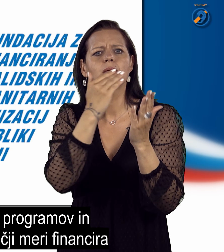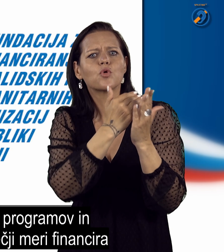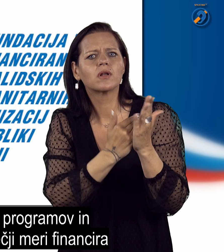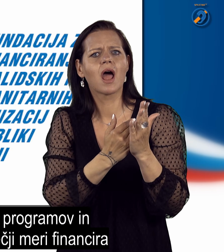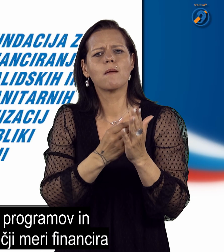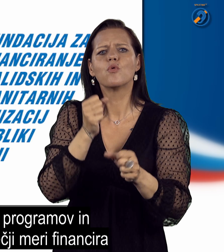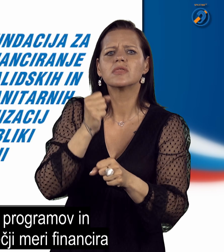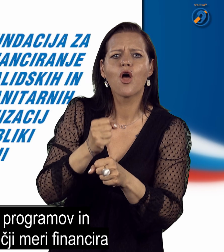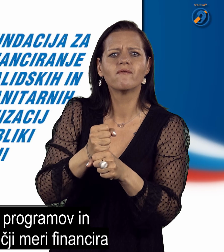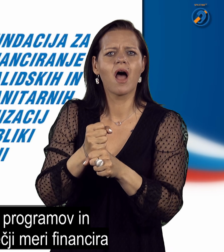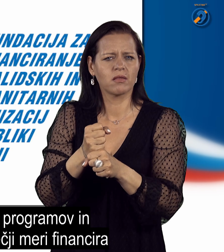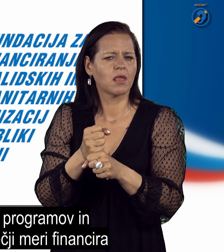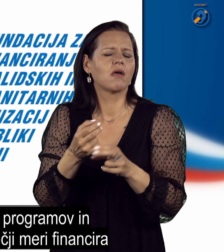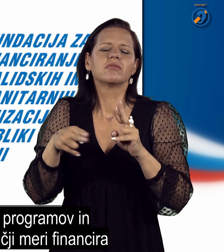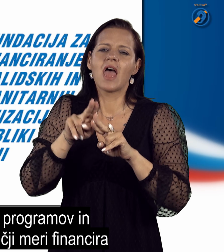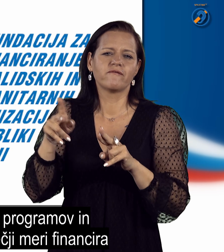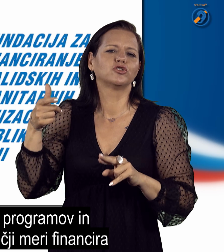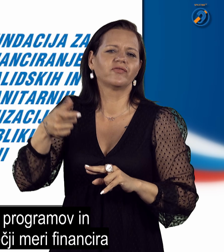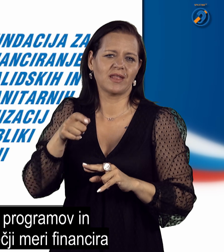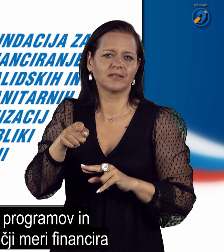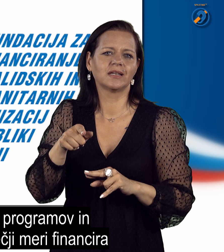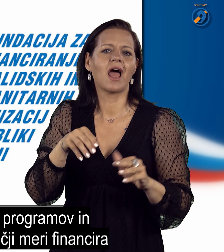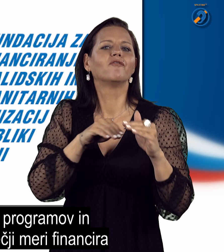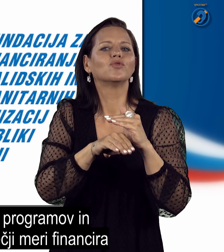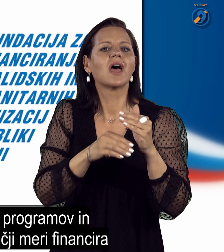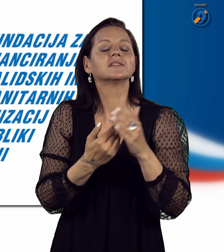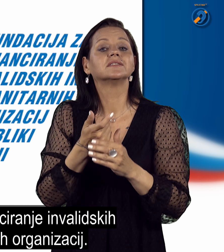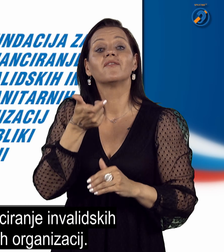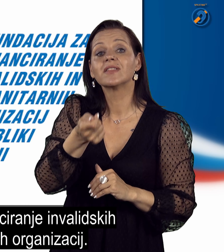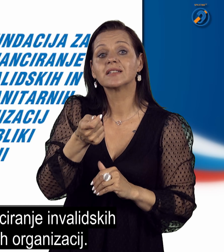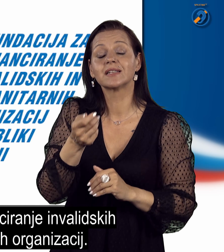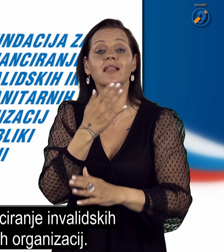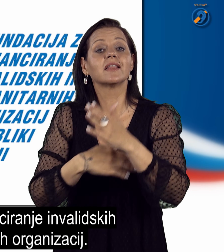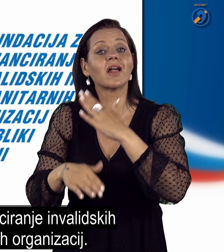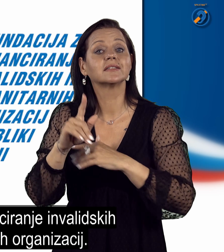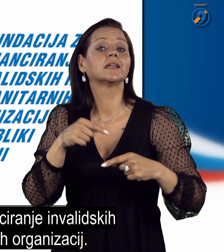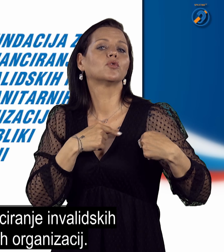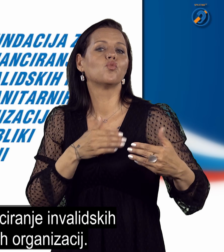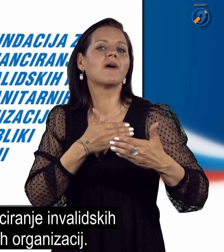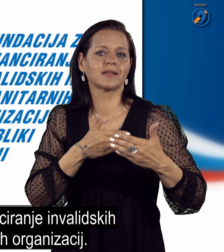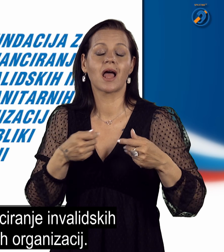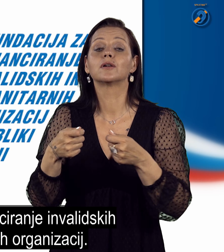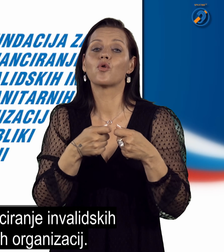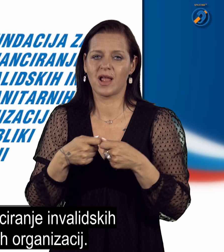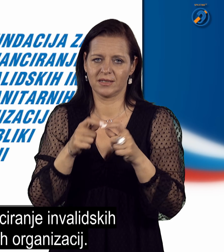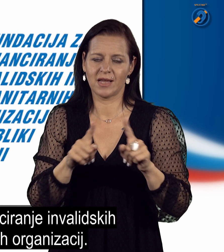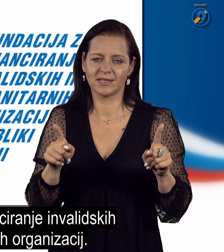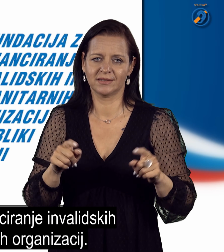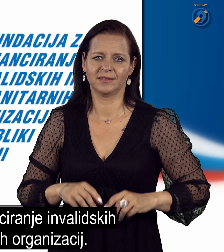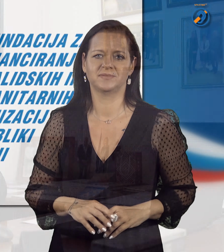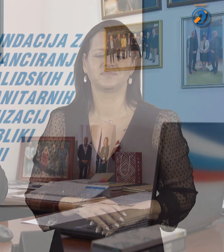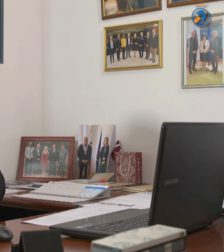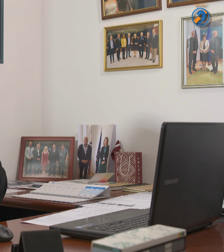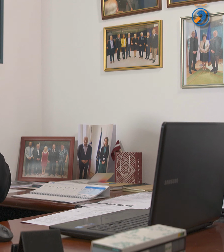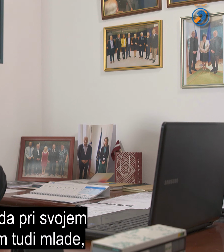Uresničevanje programov in delovanje v največji meri financira Fundacija za financiranje invalidskih in humanitarnih organizacij.